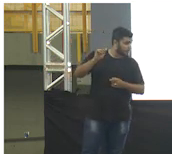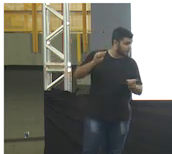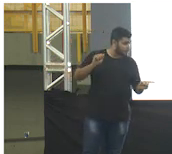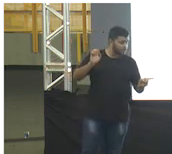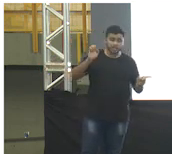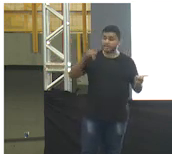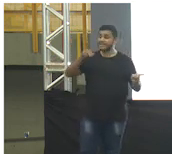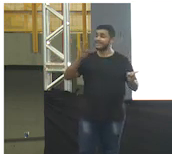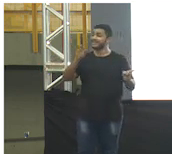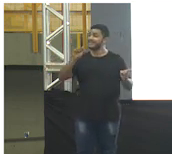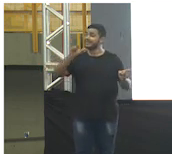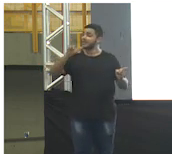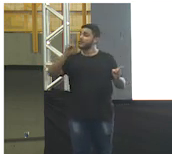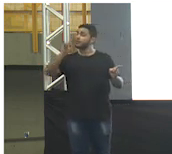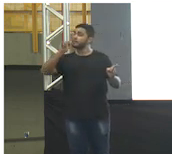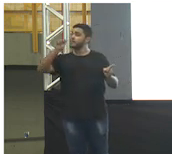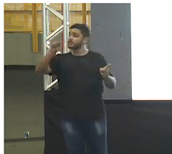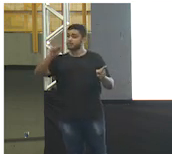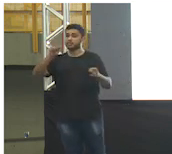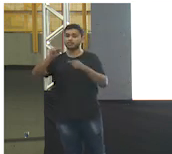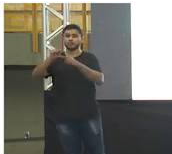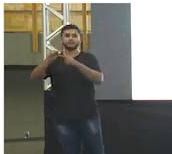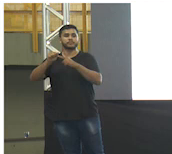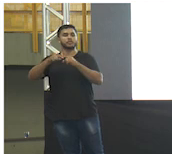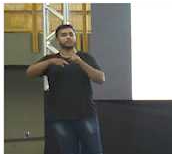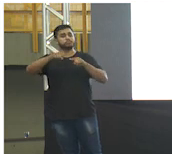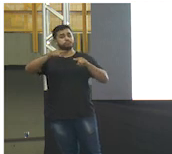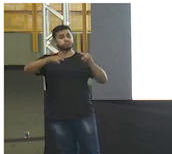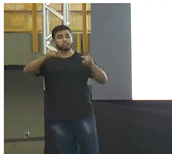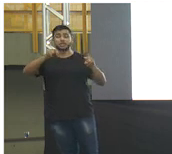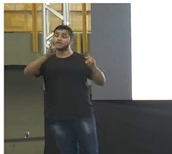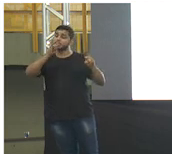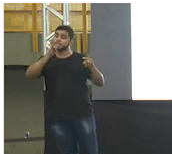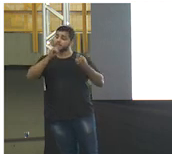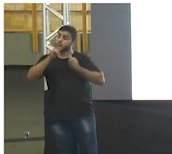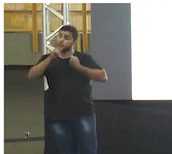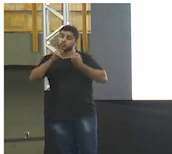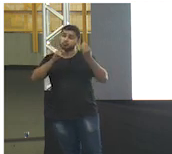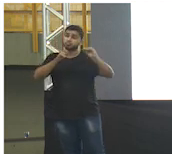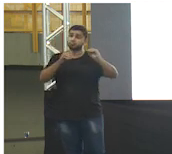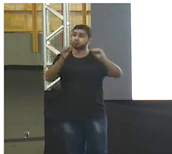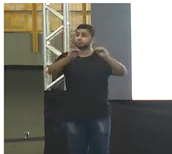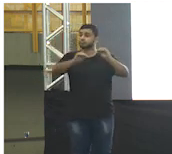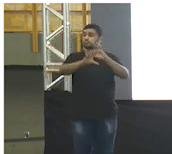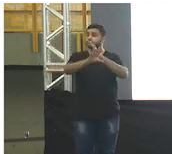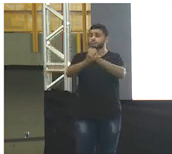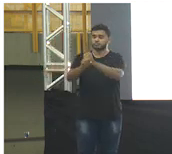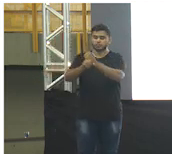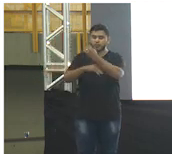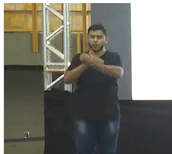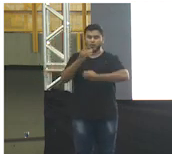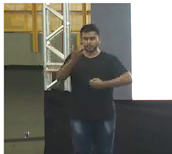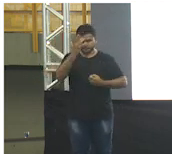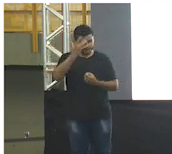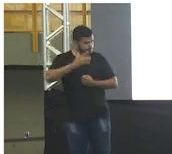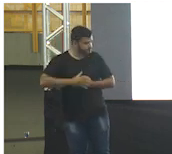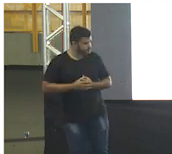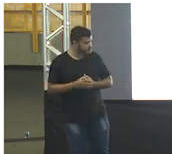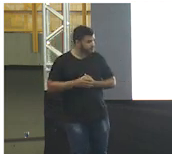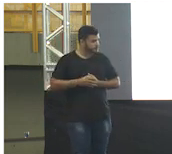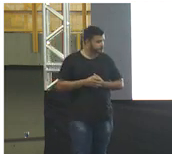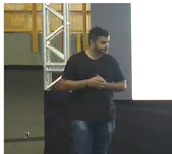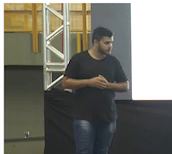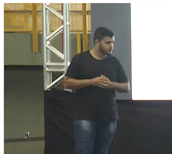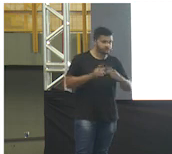vai ser a resultante entre o final e o inicial. Como é que a gente calcula a entalpia dentro desse sistema? Ó, ΔH